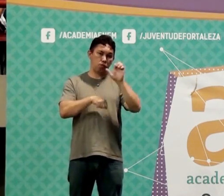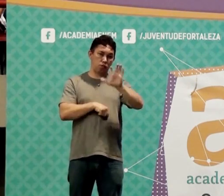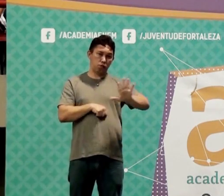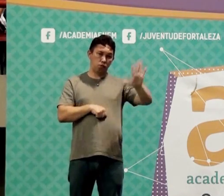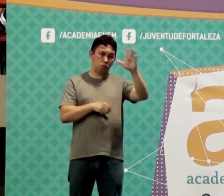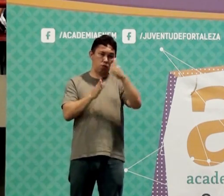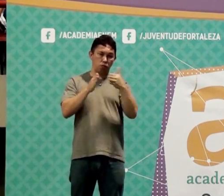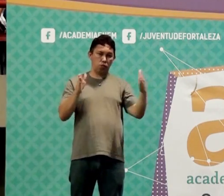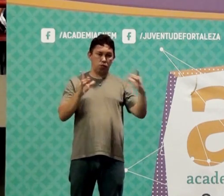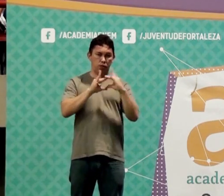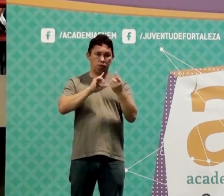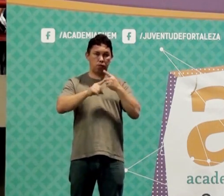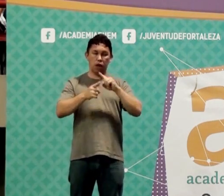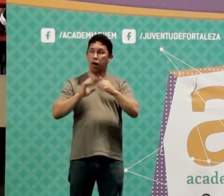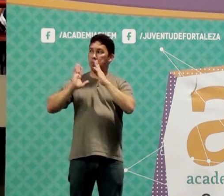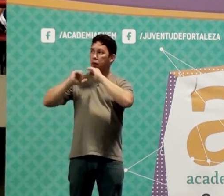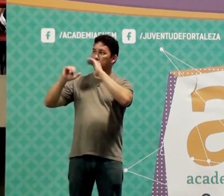Funciona assim, ó.